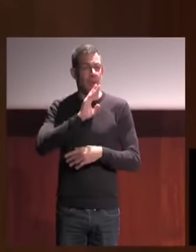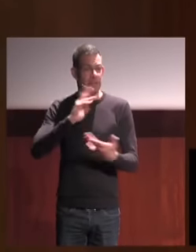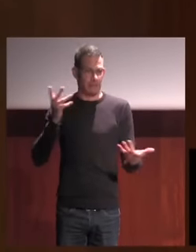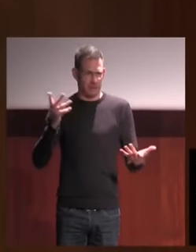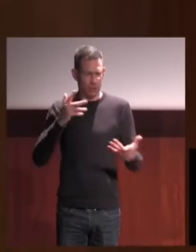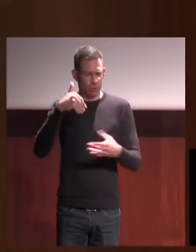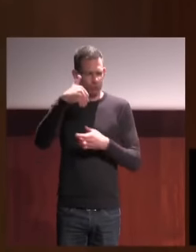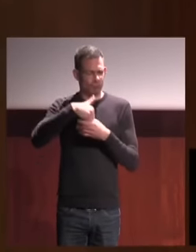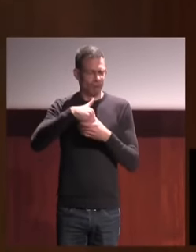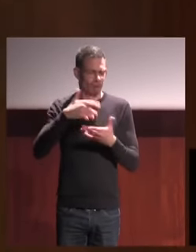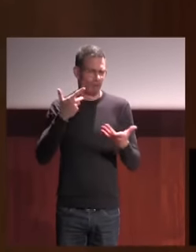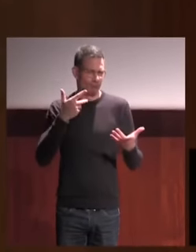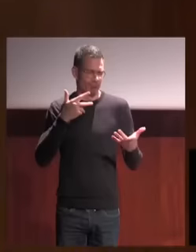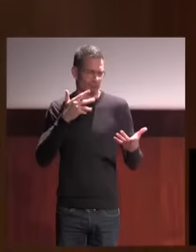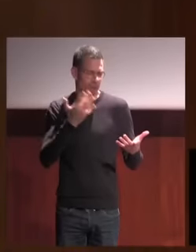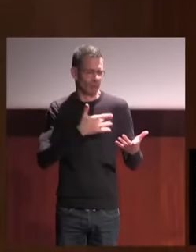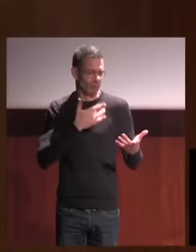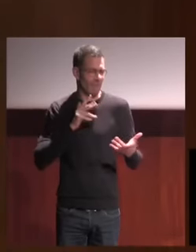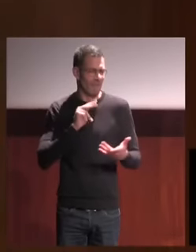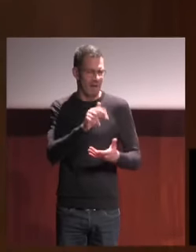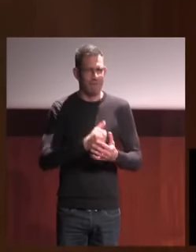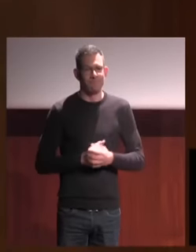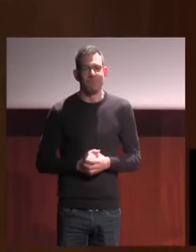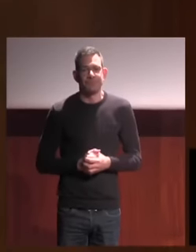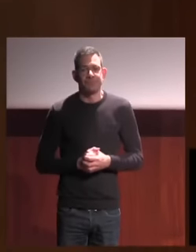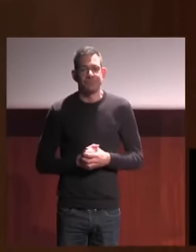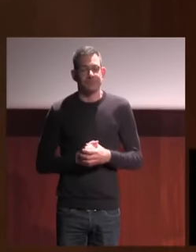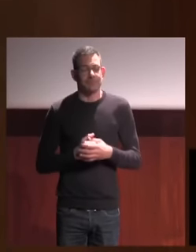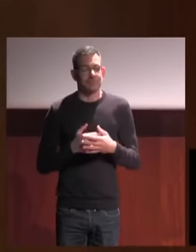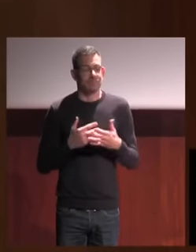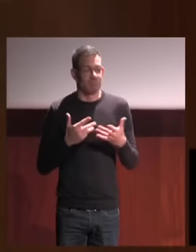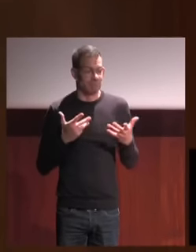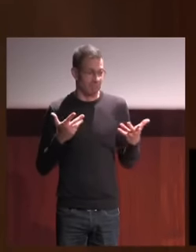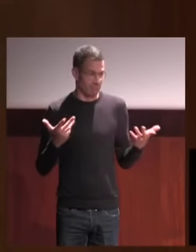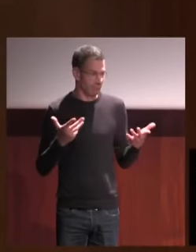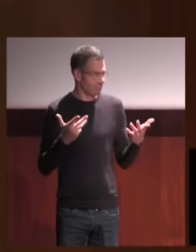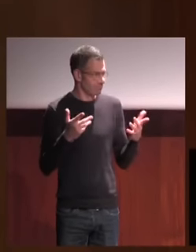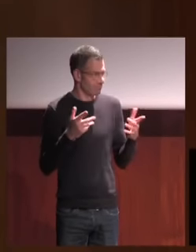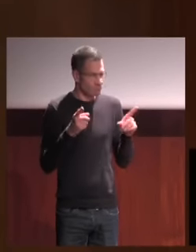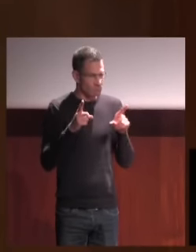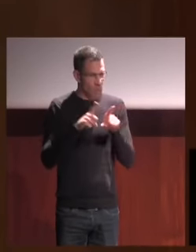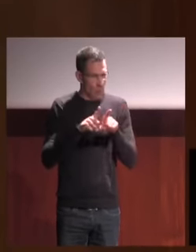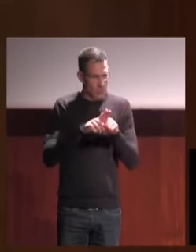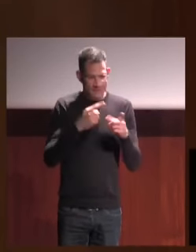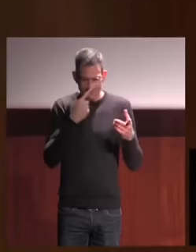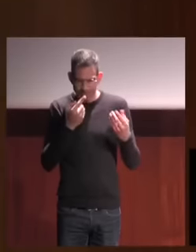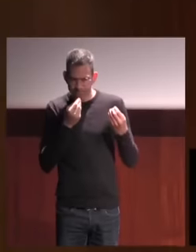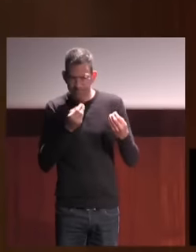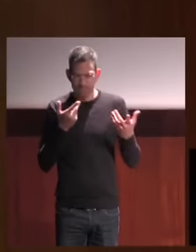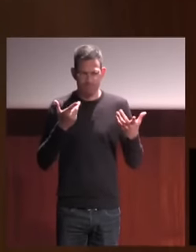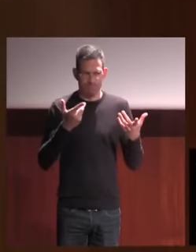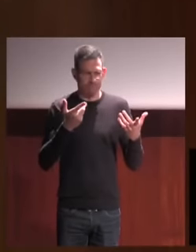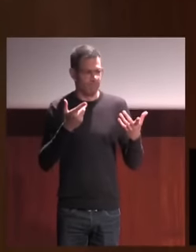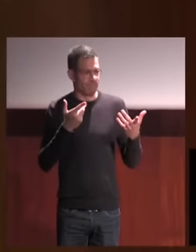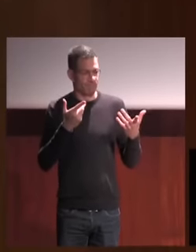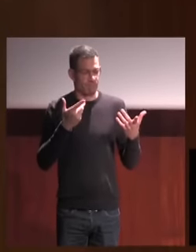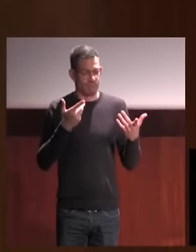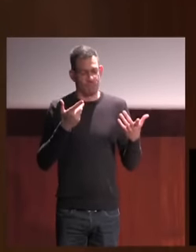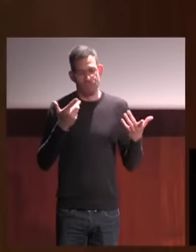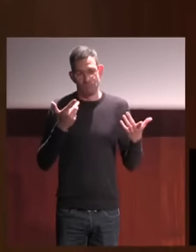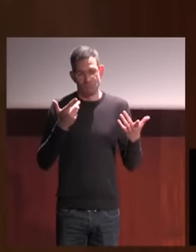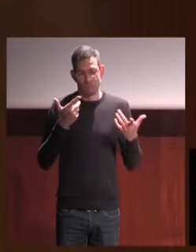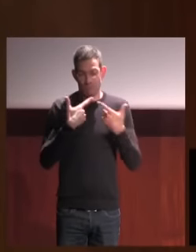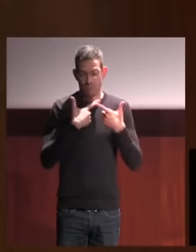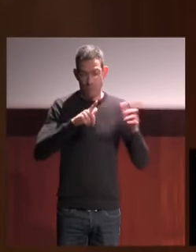promet d'être vraiment intéressant et de progresser, je pense, dans la connaissance et l'histoire de